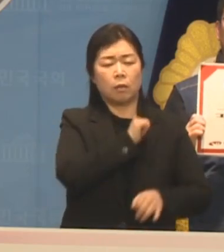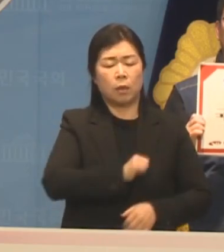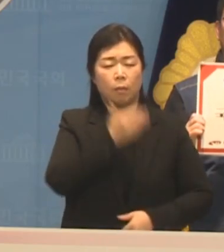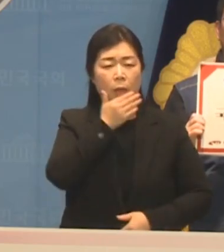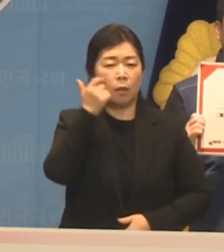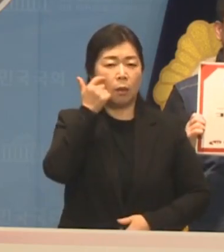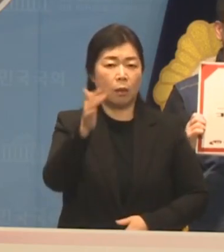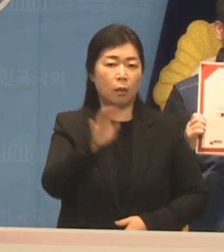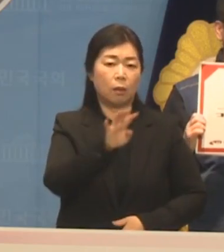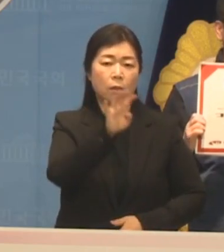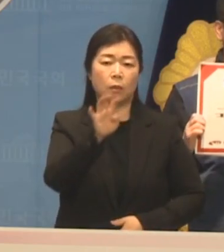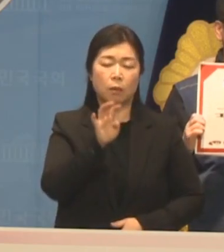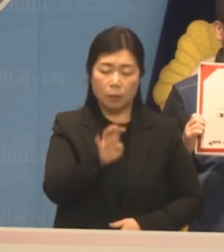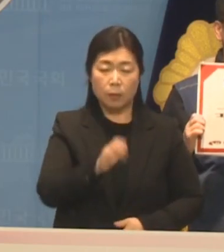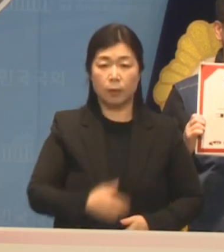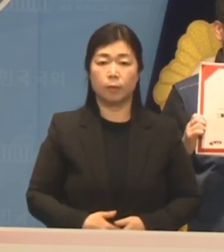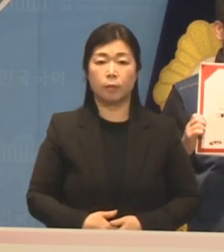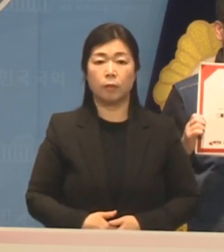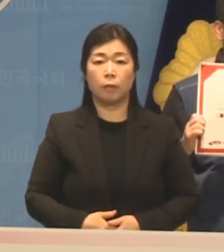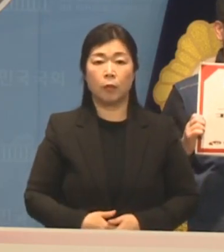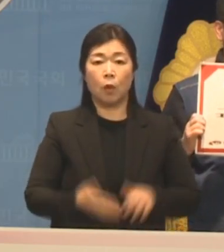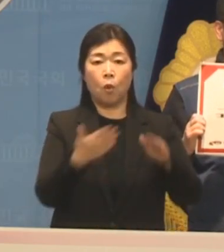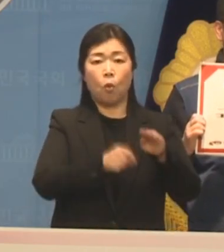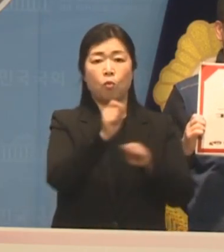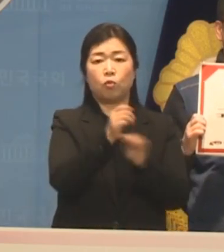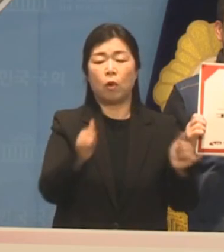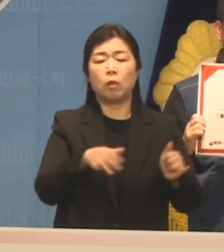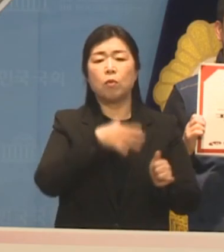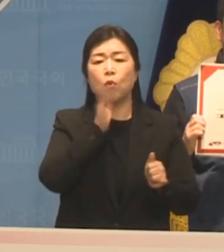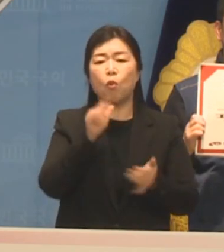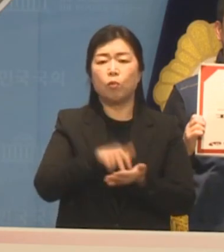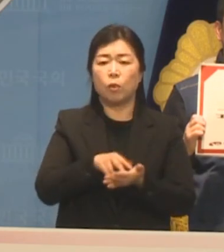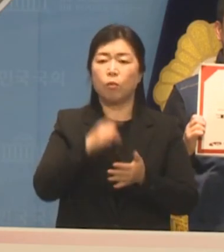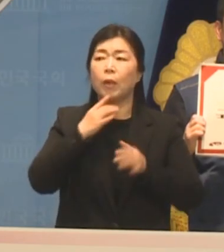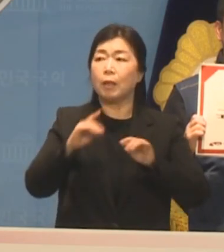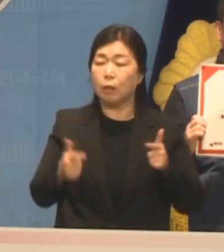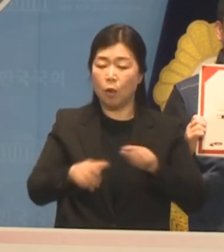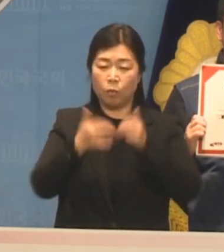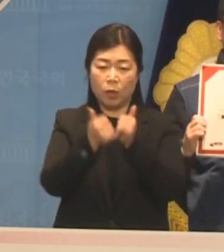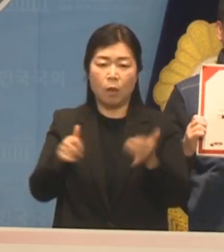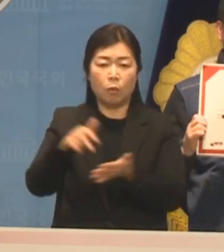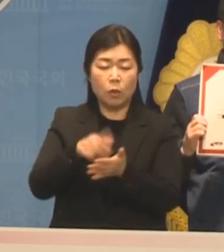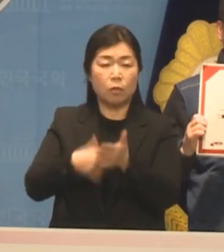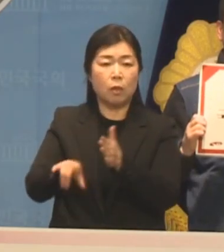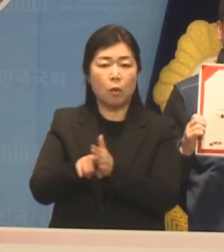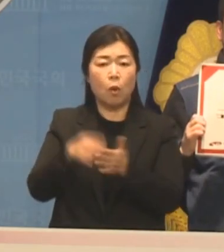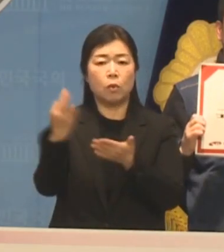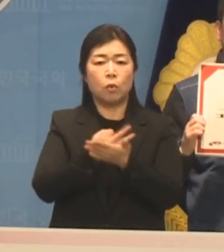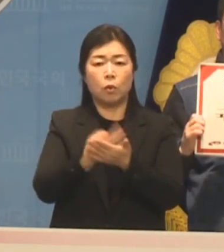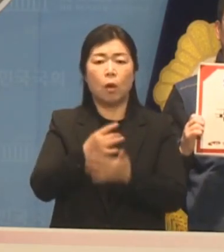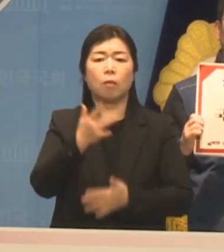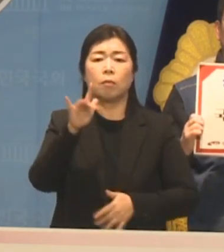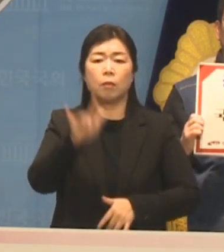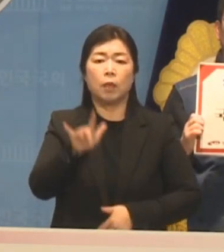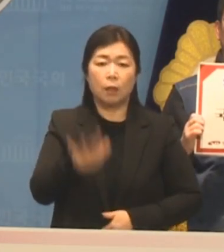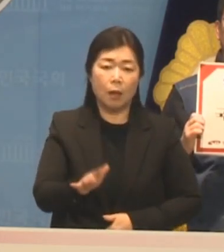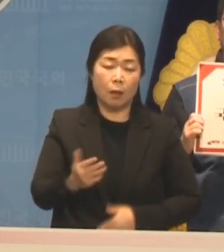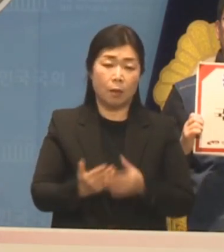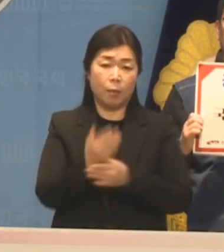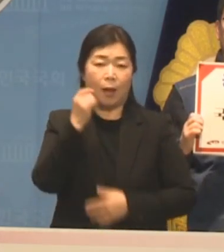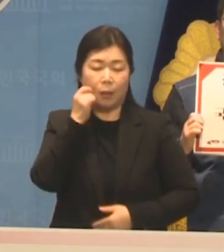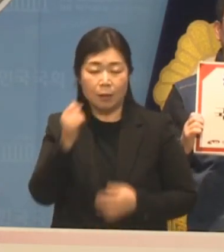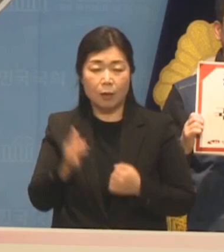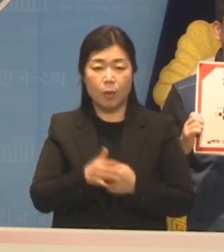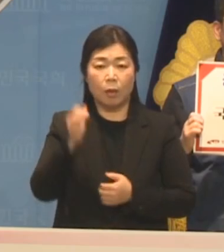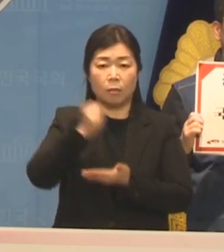됩니다. 공무원의 노후뿐만 아니라 국민 전체의 노후를 위해서도 소득 공백이 생겨서는 안 된다. 국민 여러분께